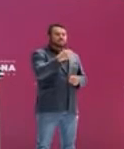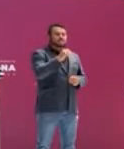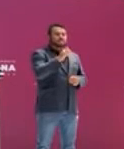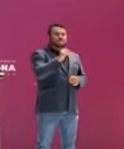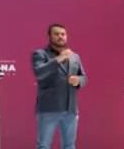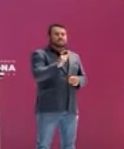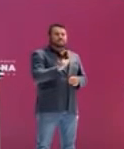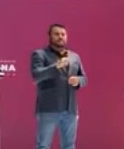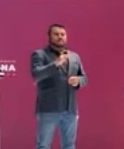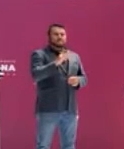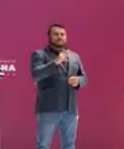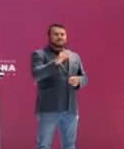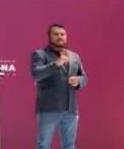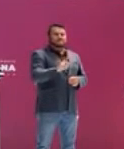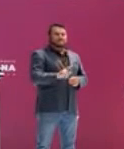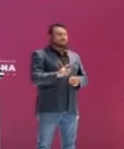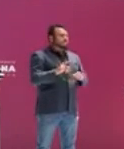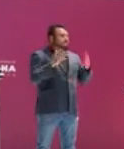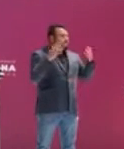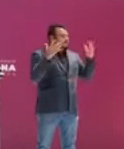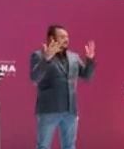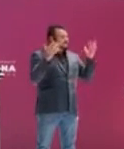Adelante.